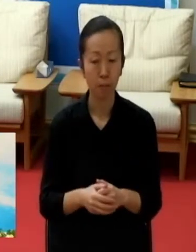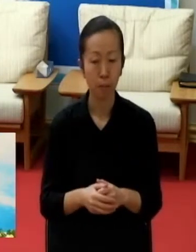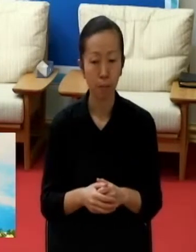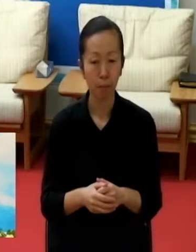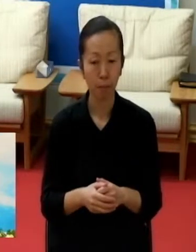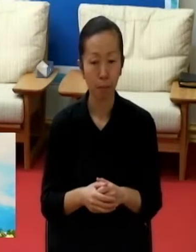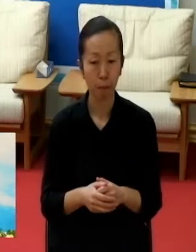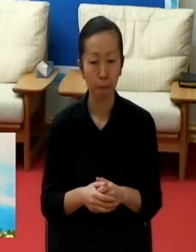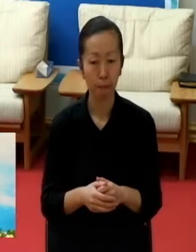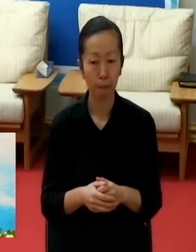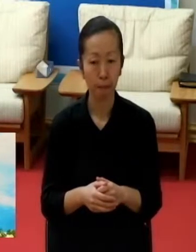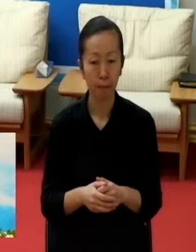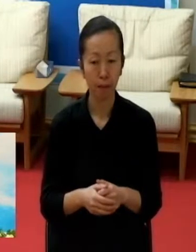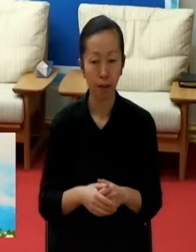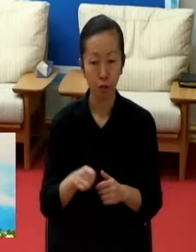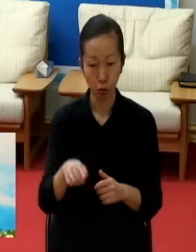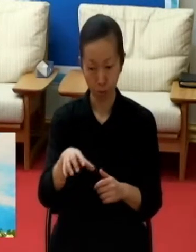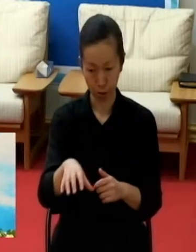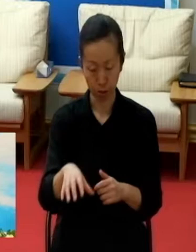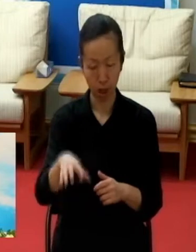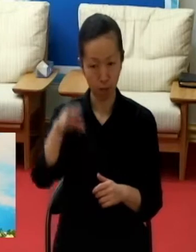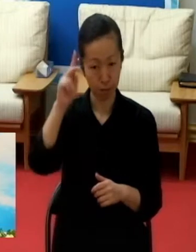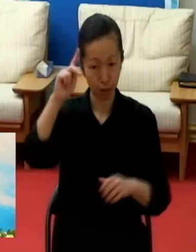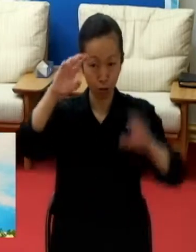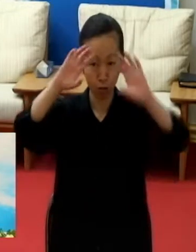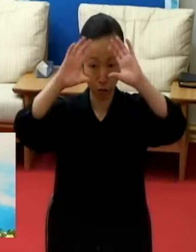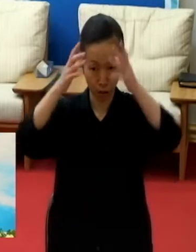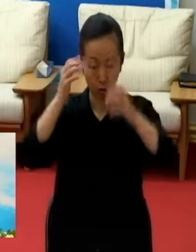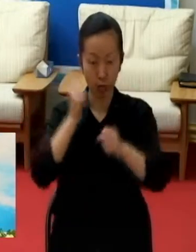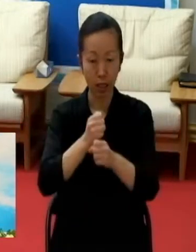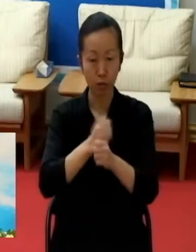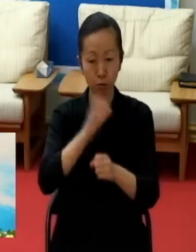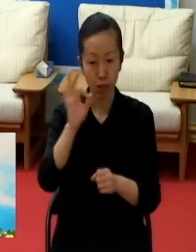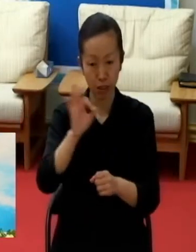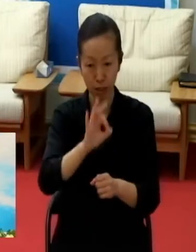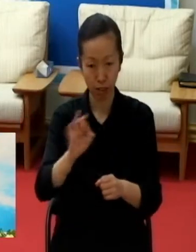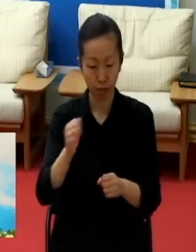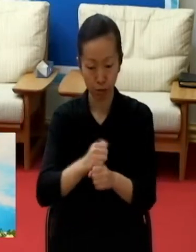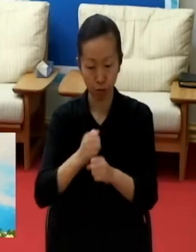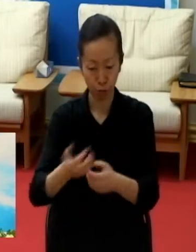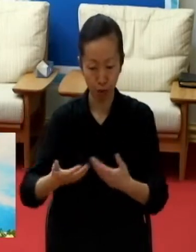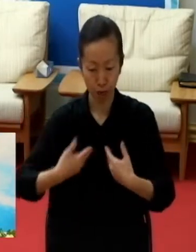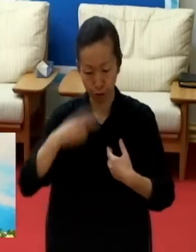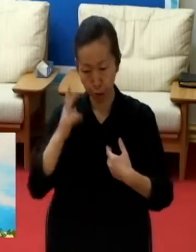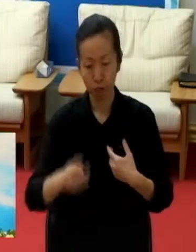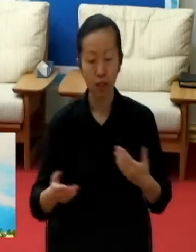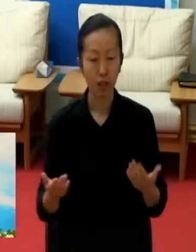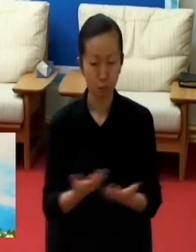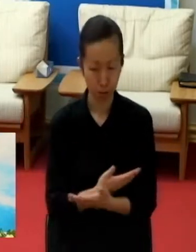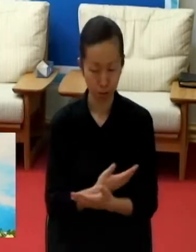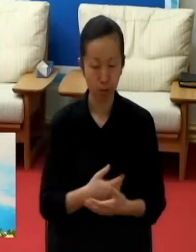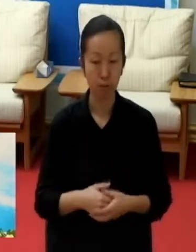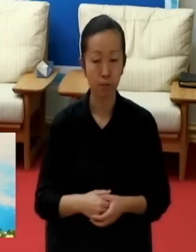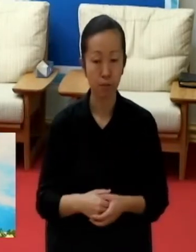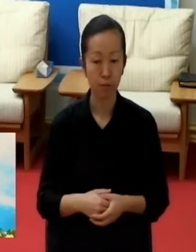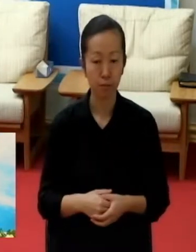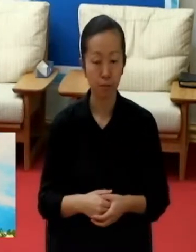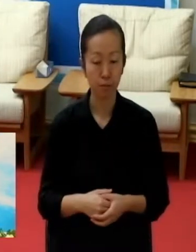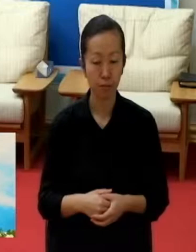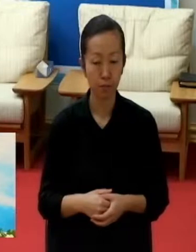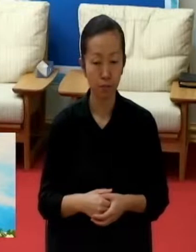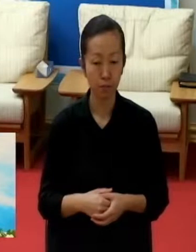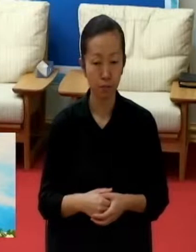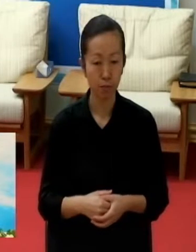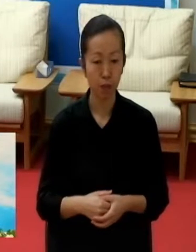나라의 작품이 세워지는 것입니다. その場所で神の御国の作品が作られるようにな 노예 ります 현장에서 요셉은 하나님 나라를